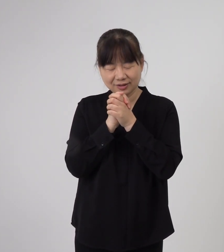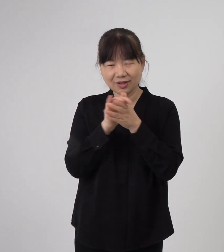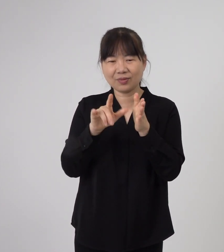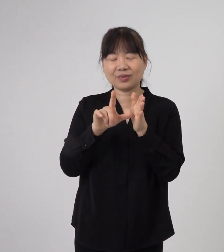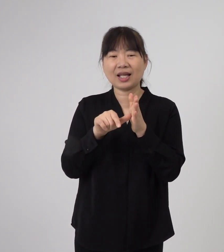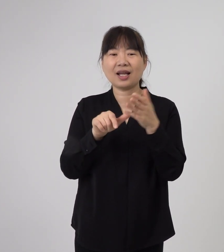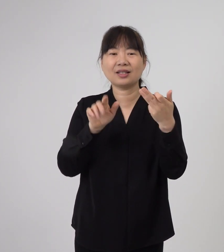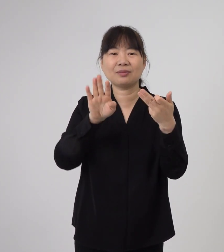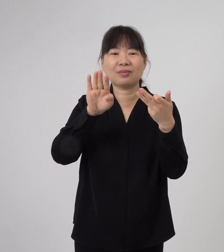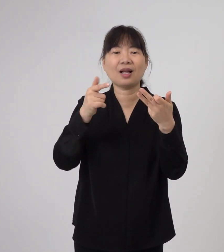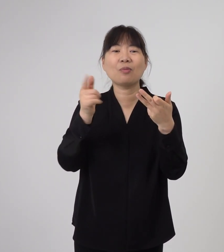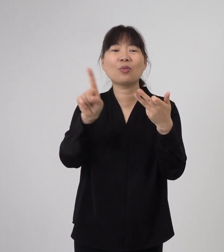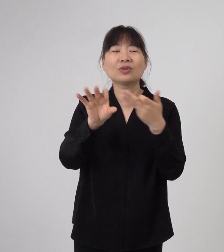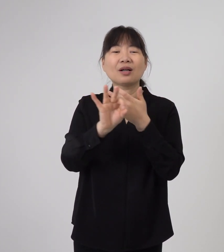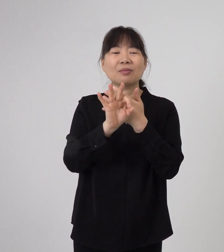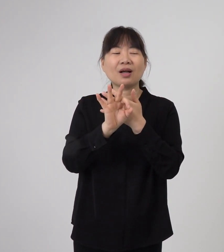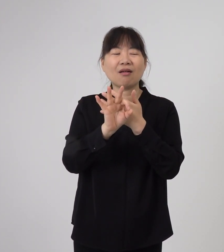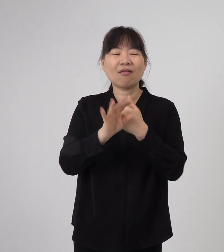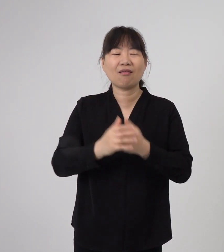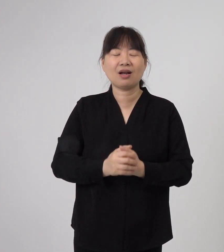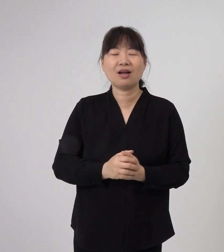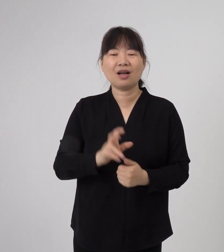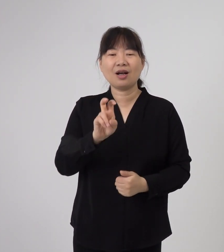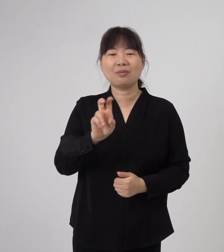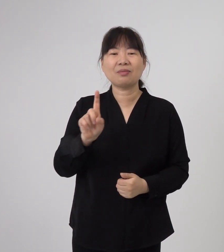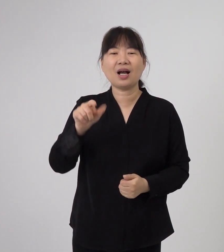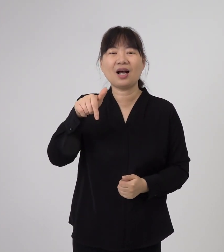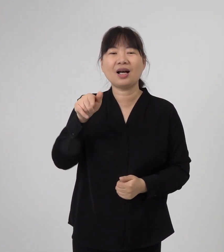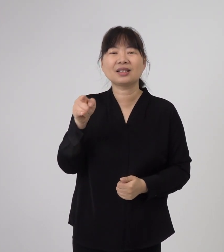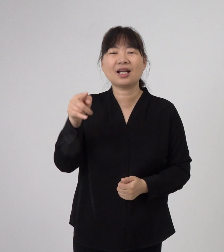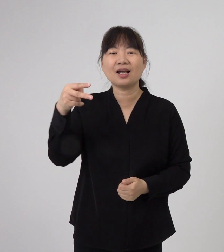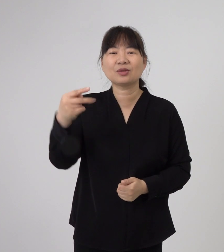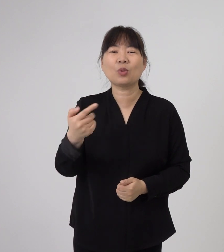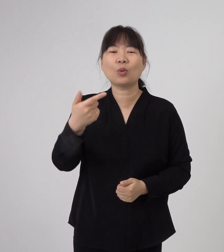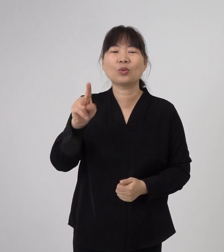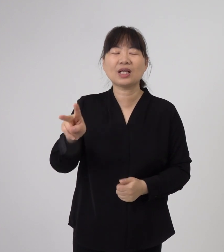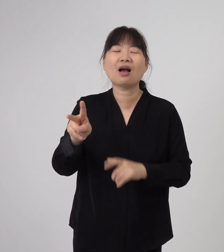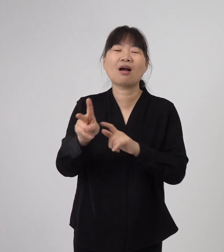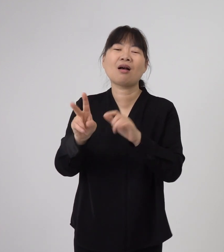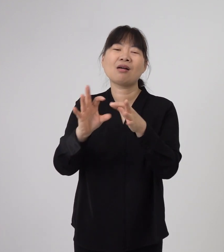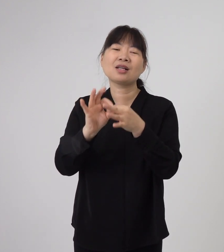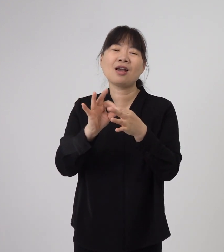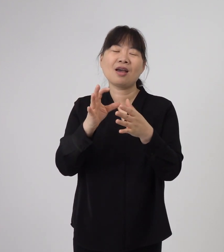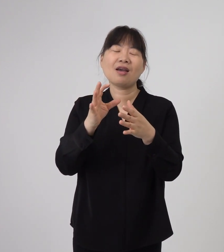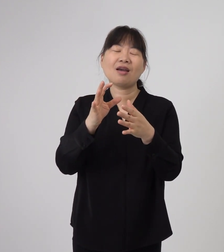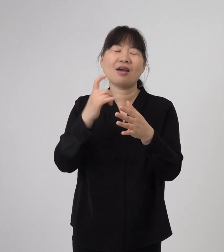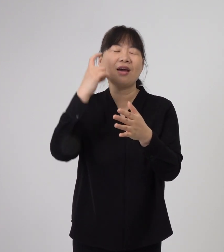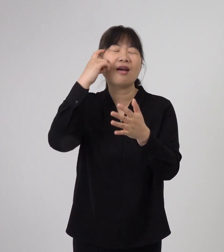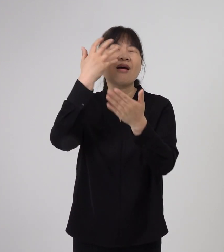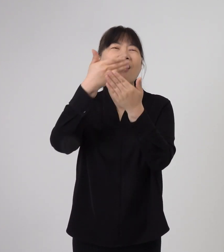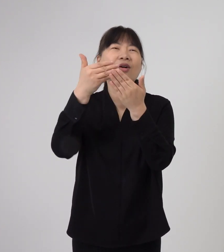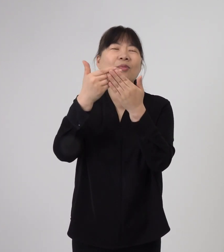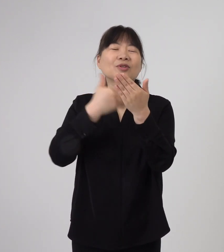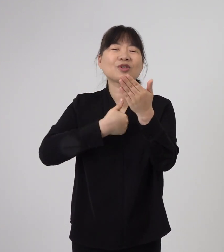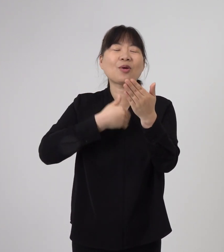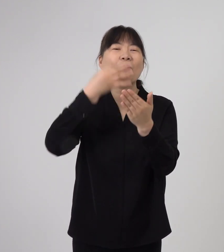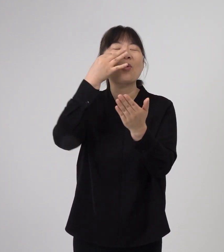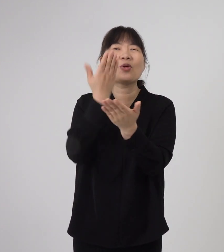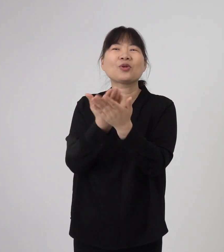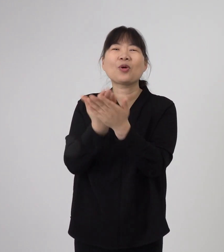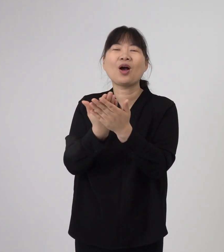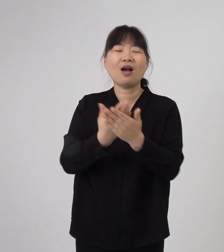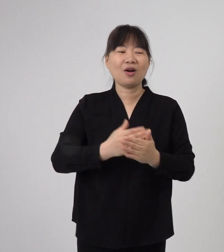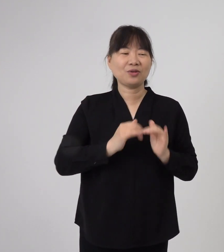그 18번이 뭐냐 하면 마게도냐의 환상을 내게 보여주시옵소서 막 그래요. 예. 그러면 이제 전사님들이